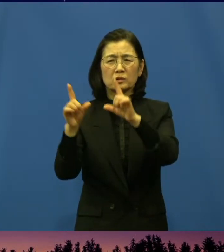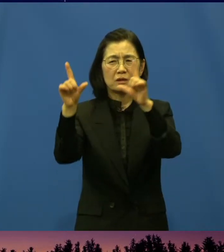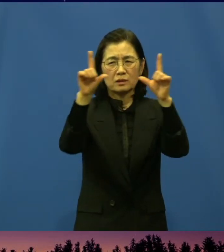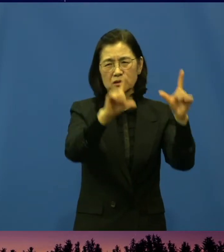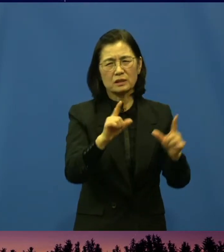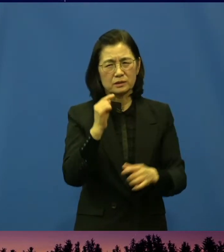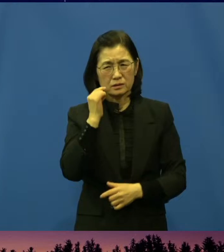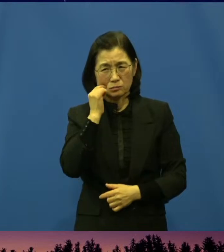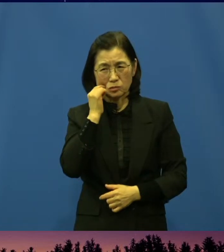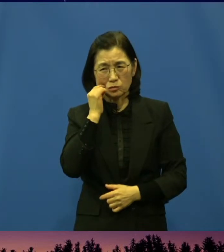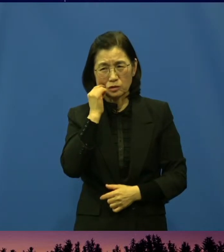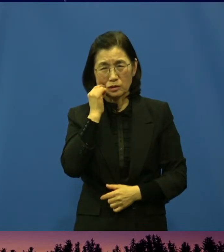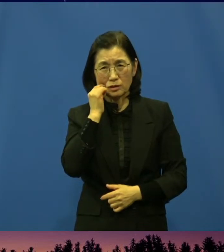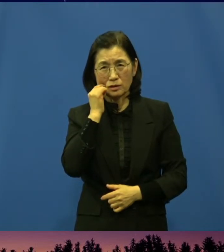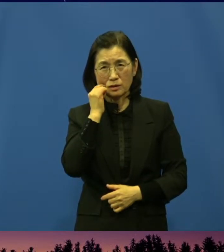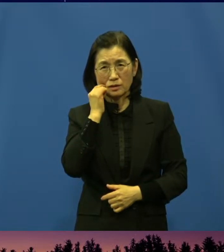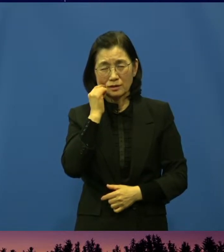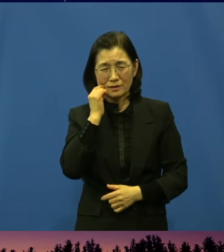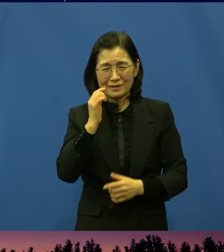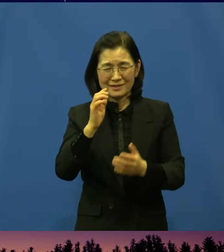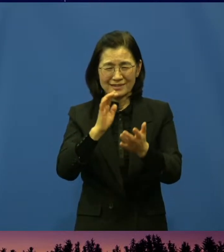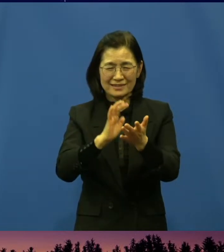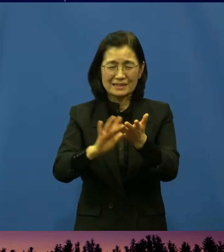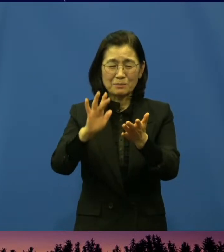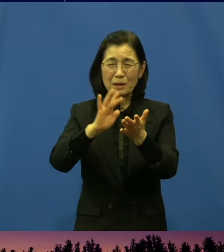스마트폰의 임재 가운데 살아가는 거예요.